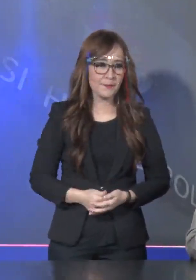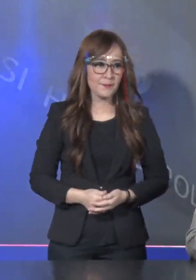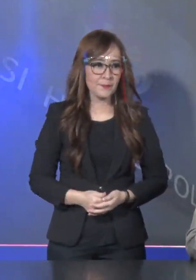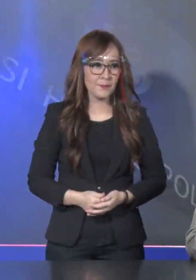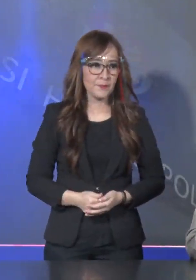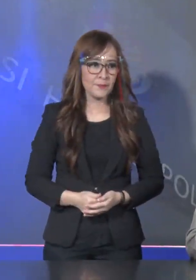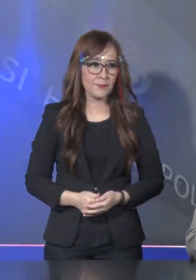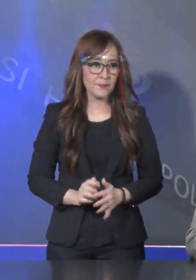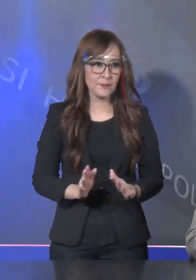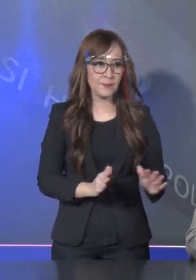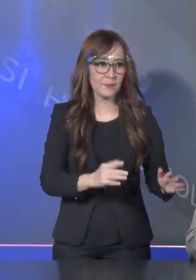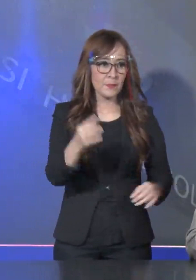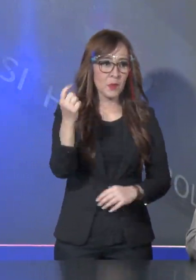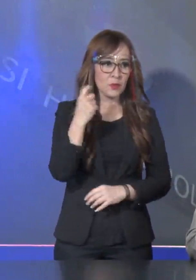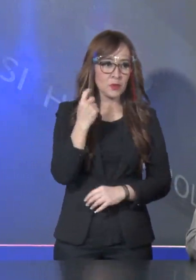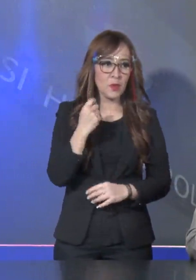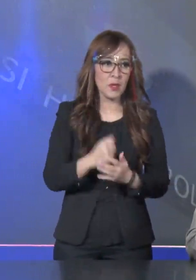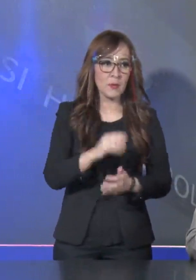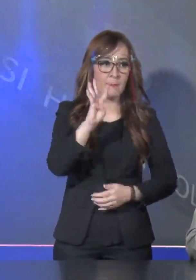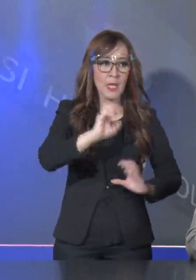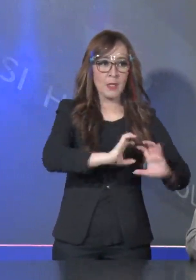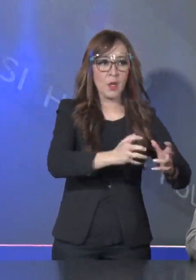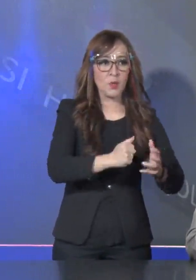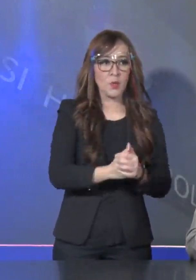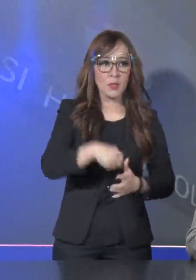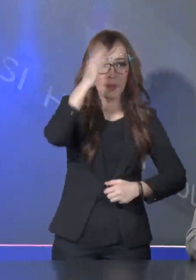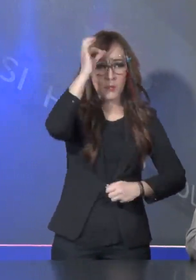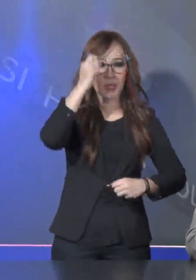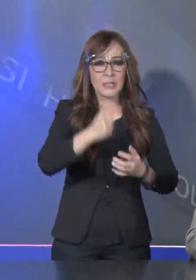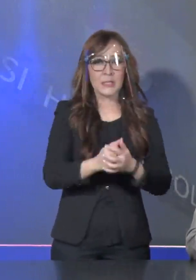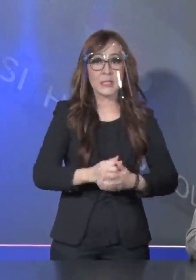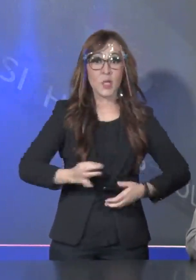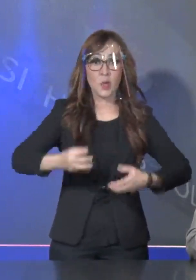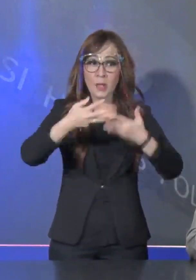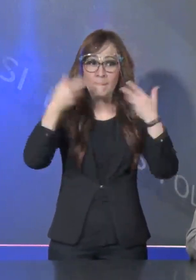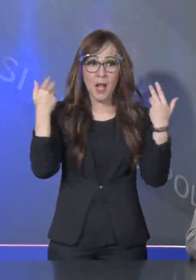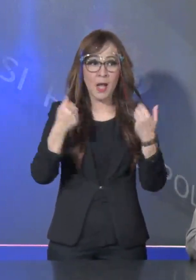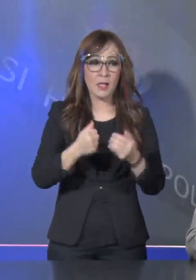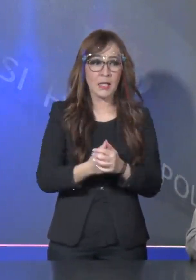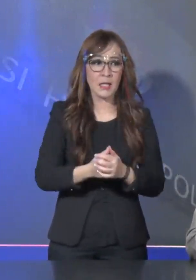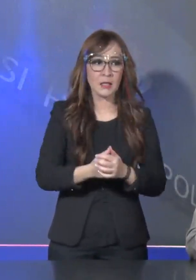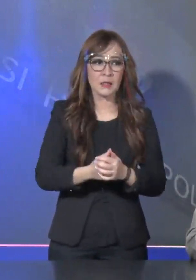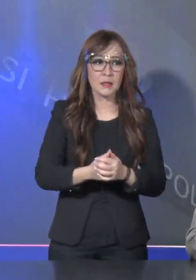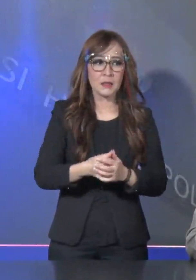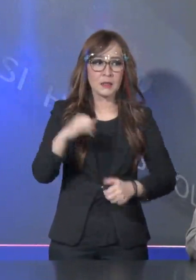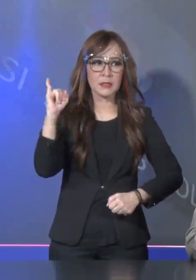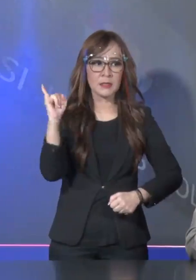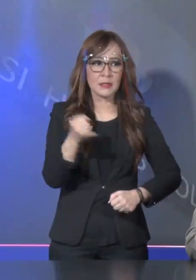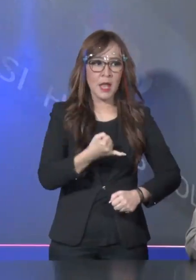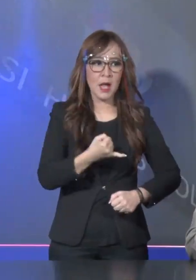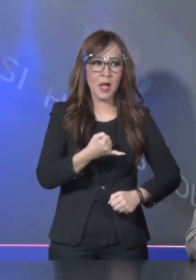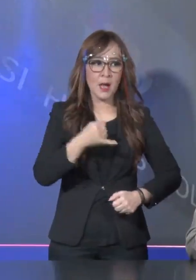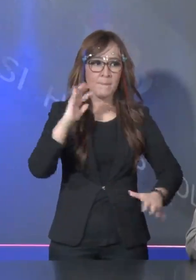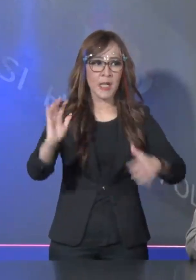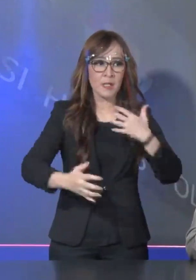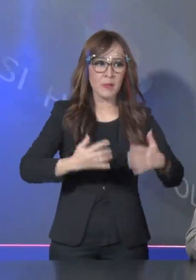Soal itu Pak, 4 anggota Polresta Malang yang salah sasaran dalam penggerebekan narkoba itu Pak, itu dari Polri gimana